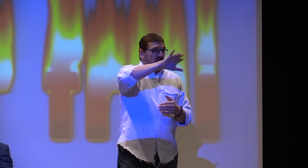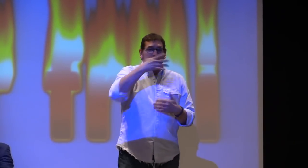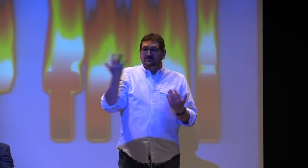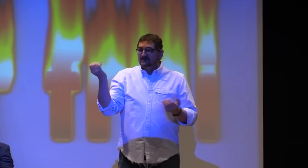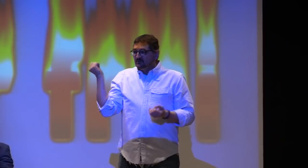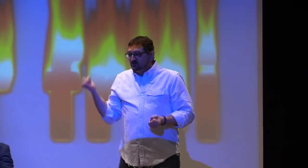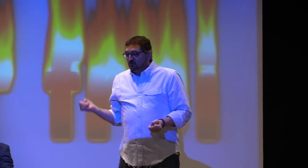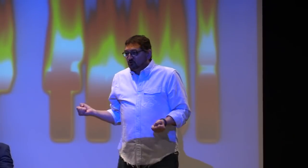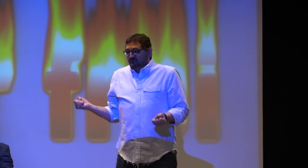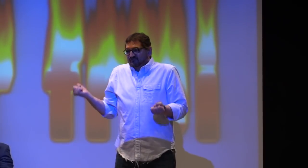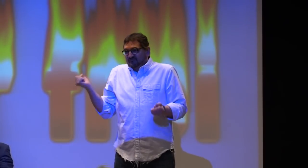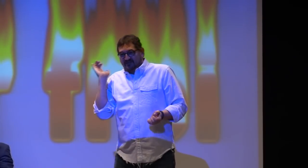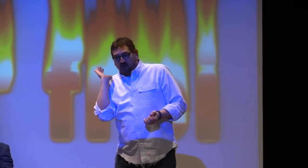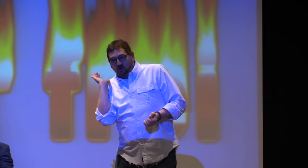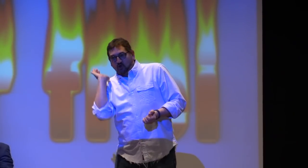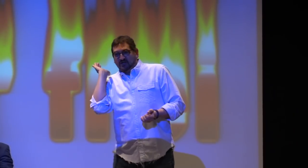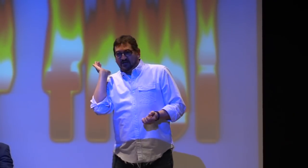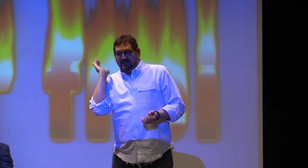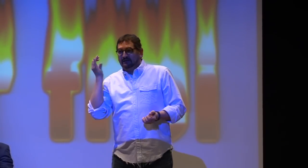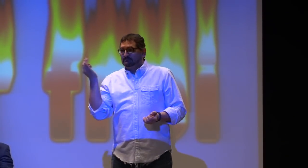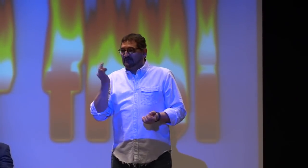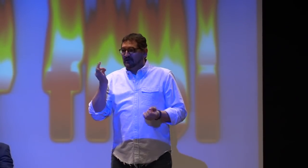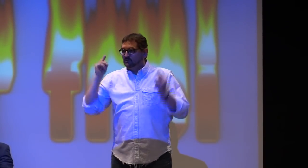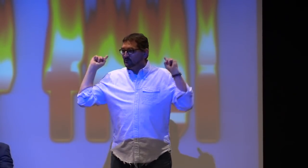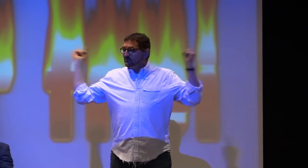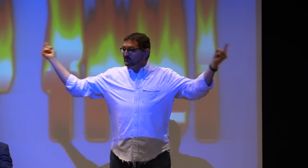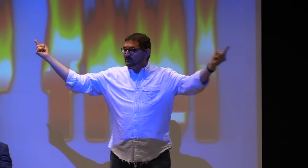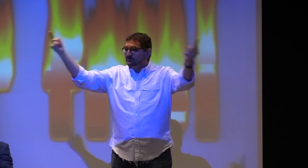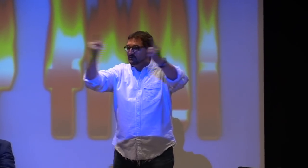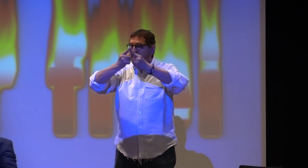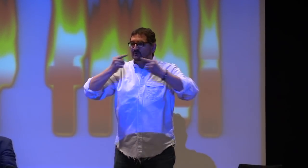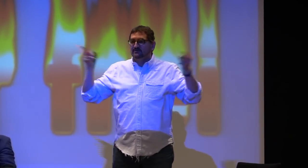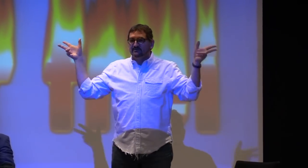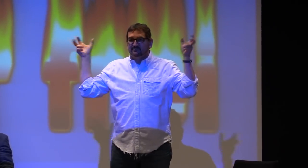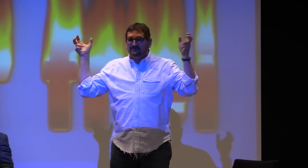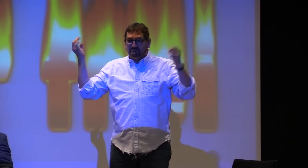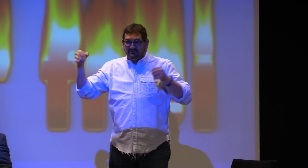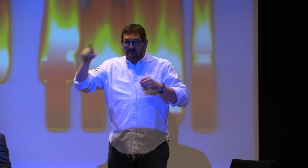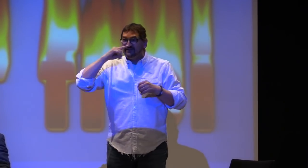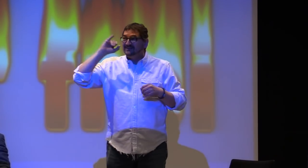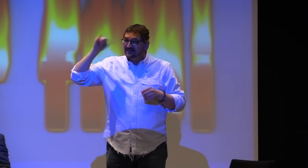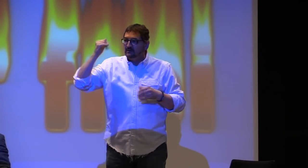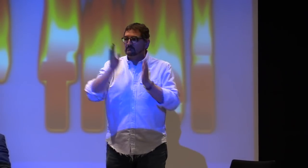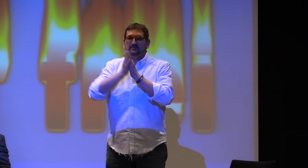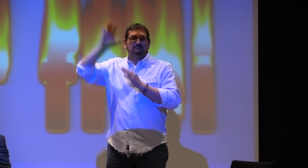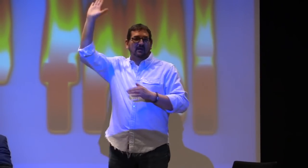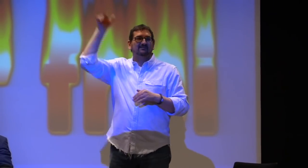auch starten mit unserer heutigen Veranstaltung. Gibt es Schwerhörige unter uns, die